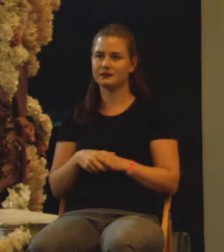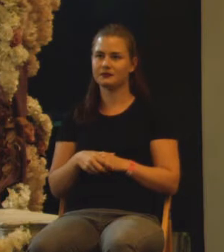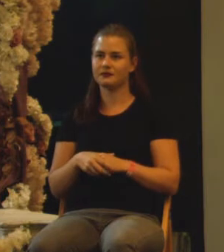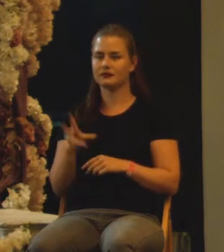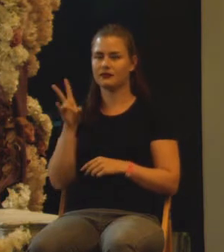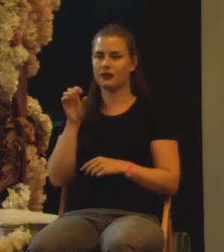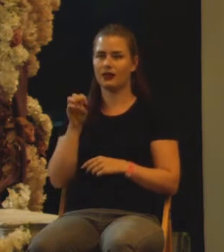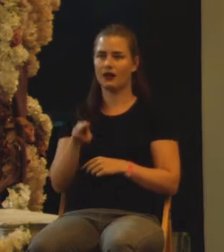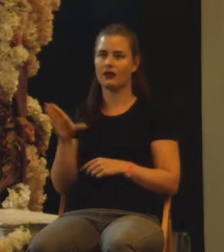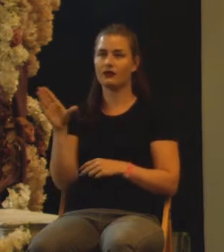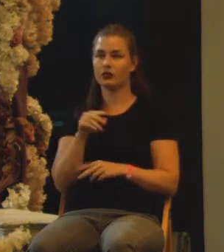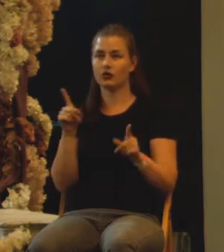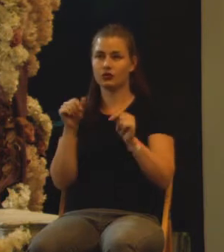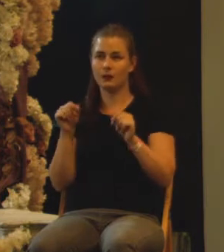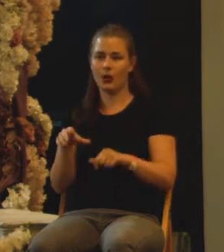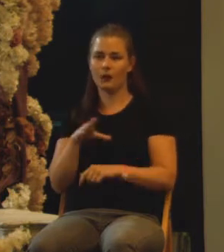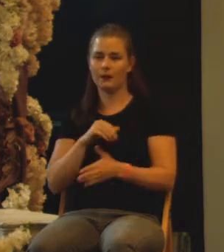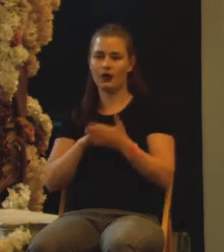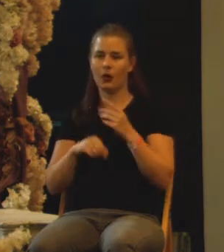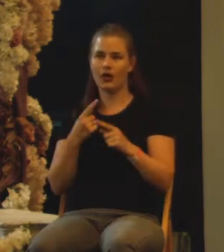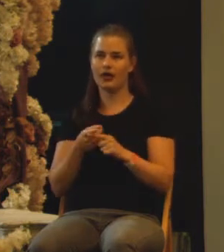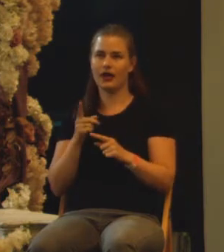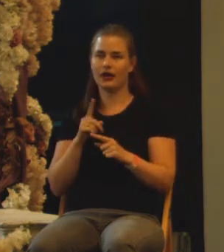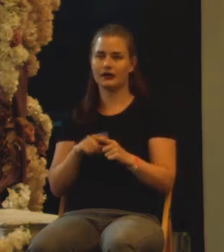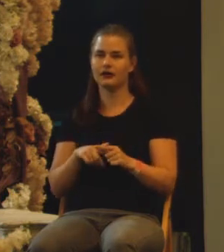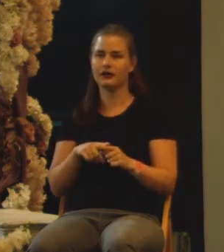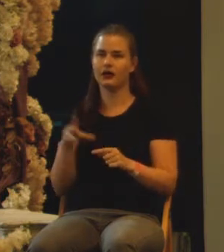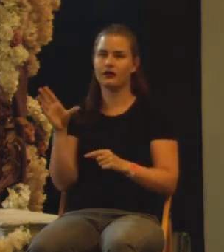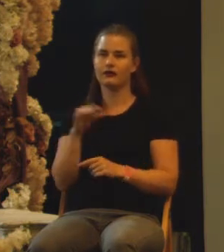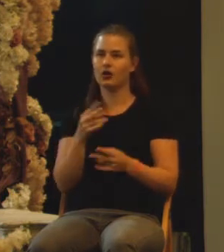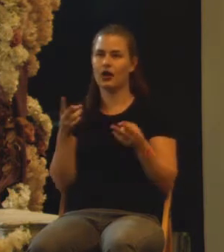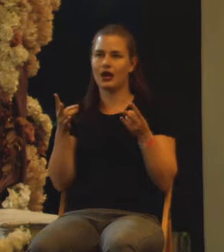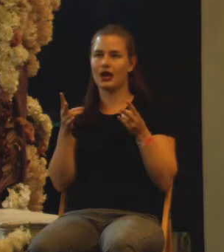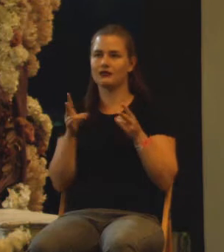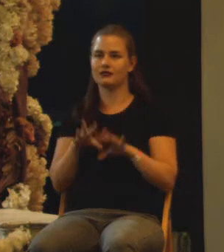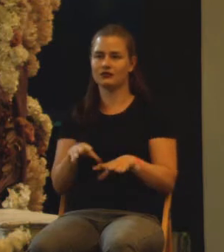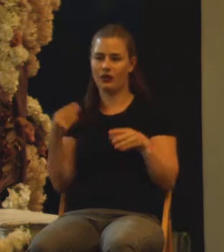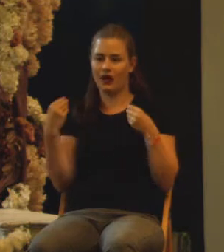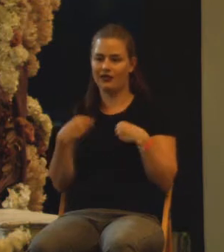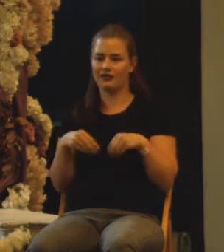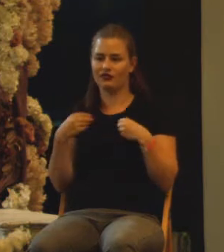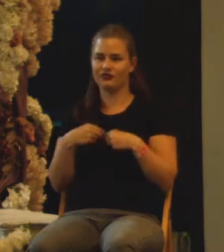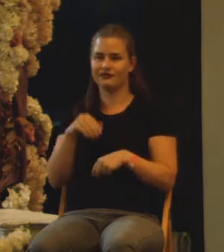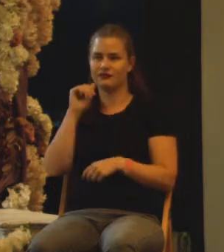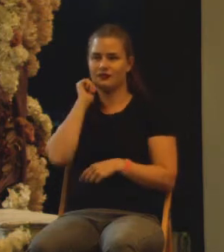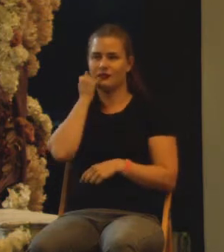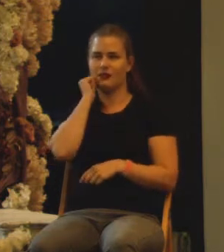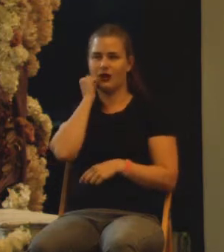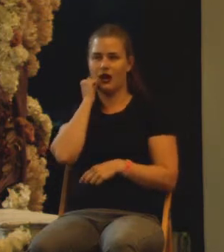Не. Все, что может быть от этого, есть крестик. Все остальное – одежда